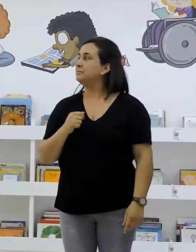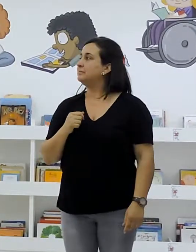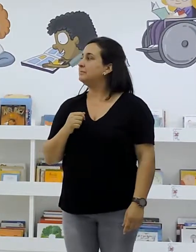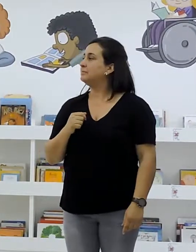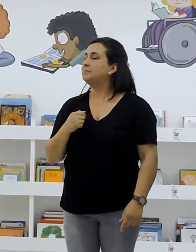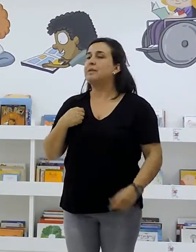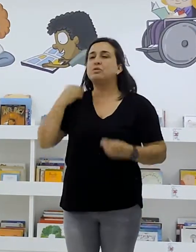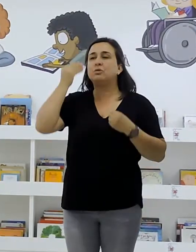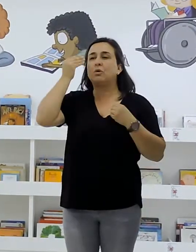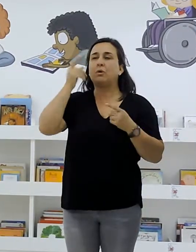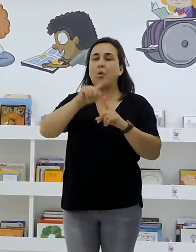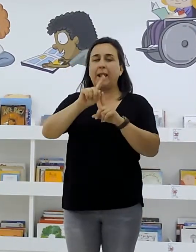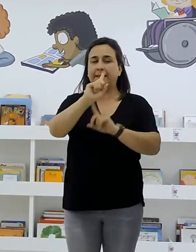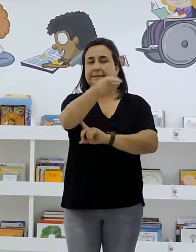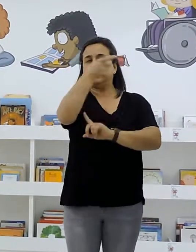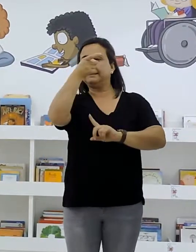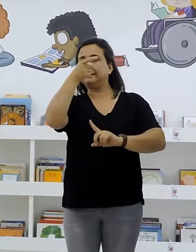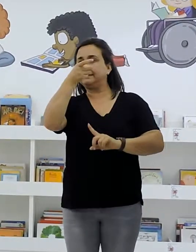¿no? Voy a adivinar